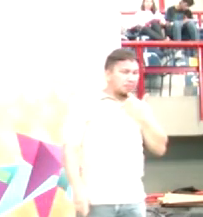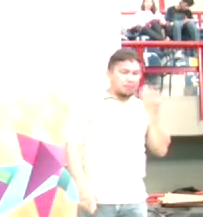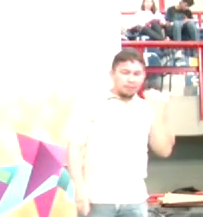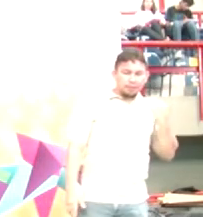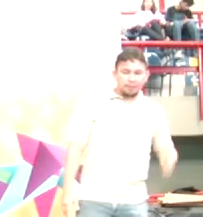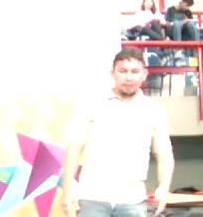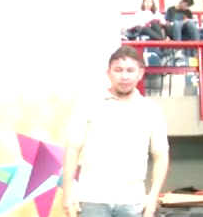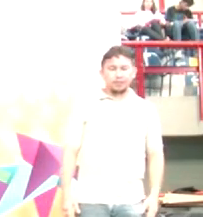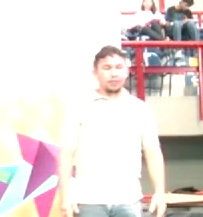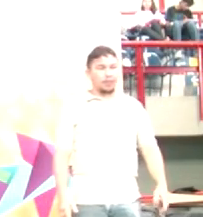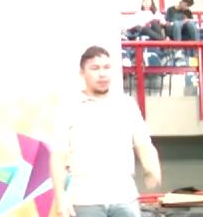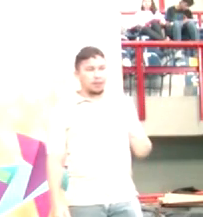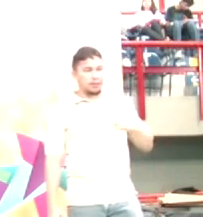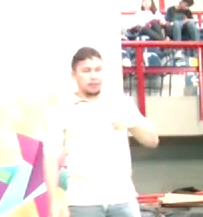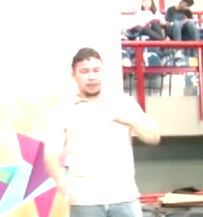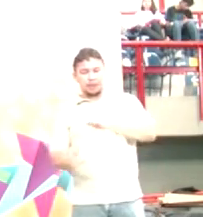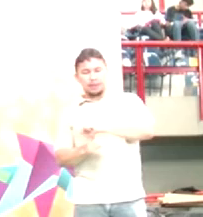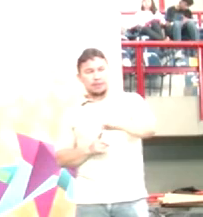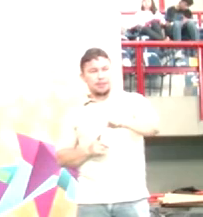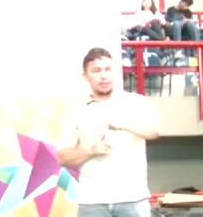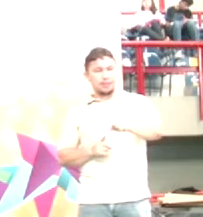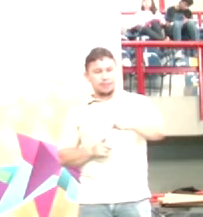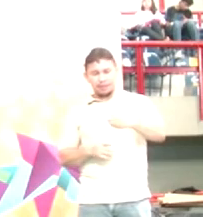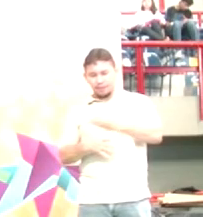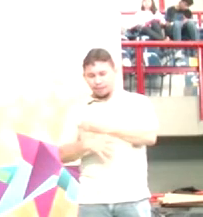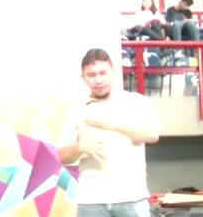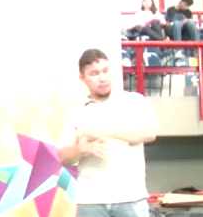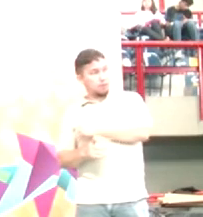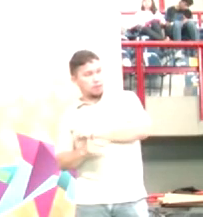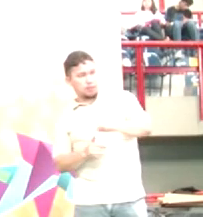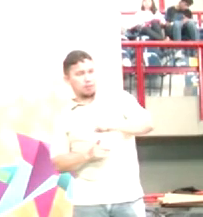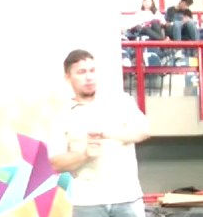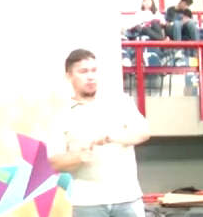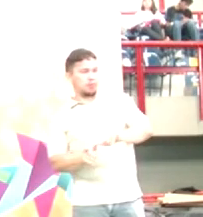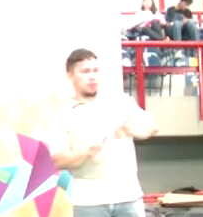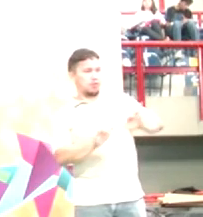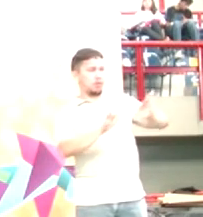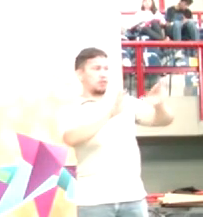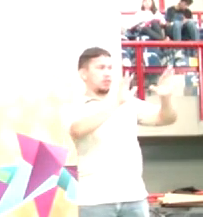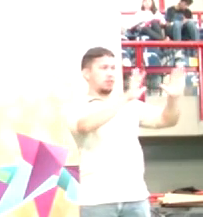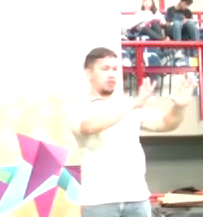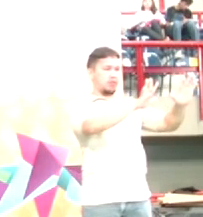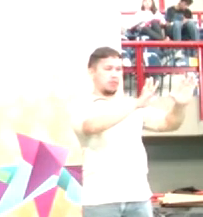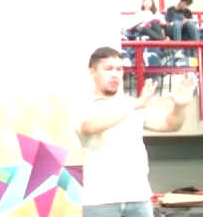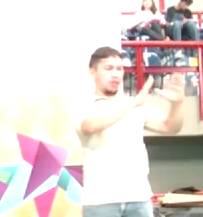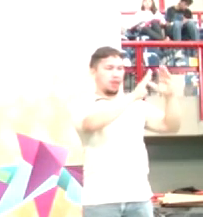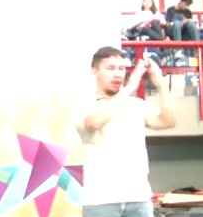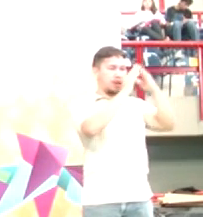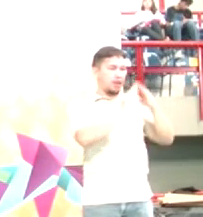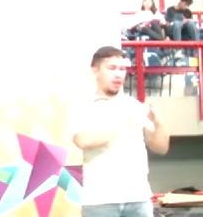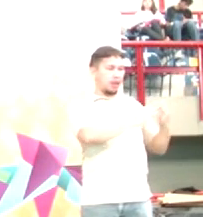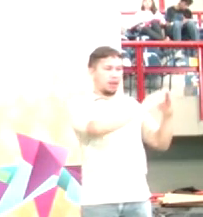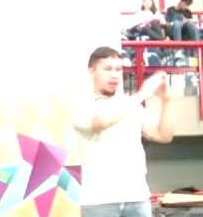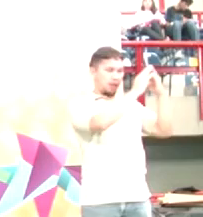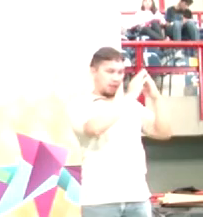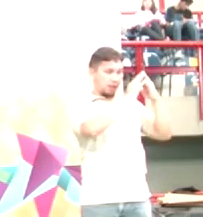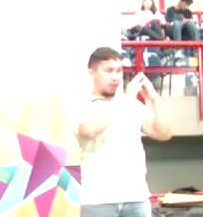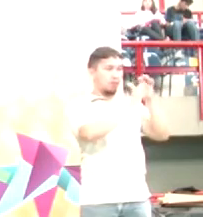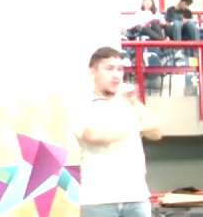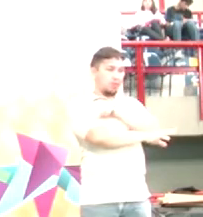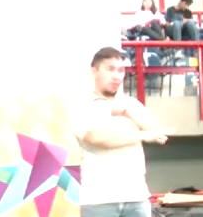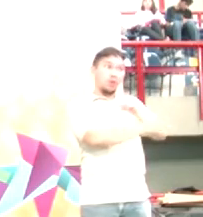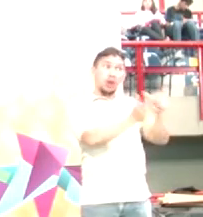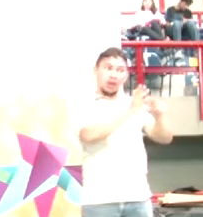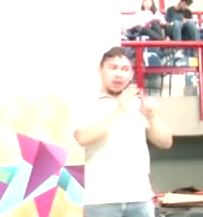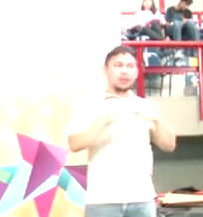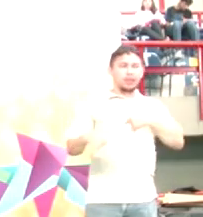tempo tinha sido expulso do centro. Quem mora nas favelas, nos morros cariocas, vivia